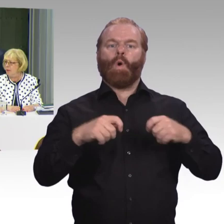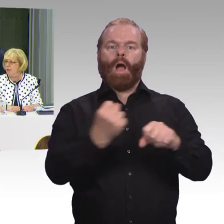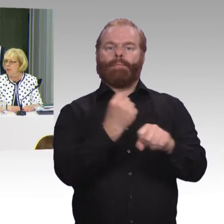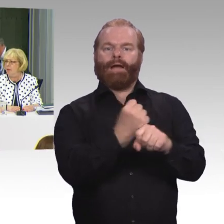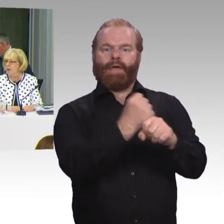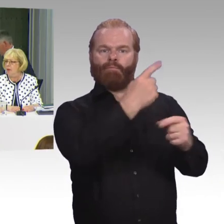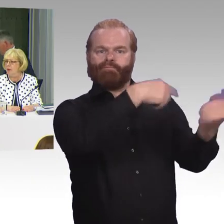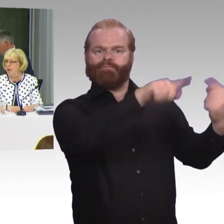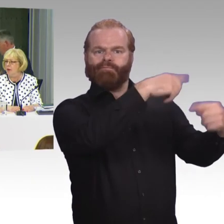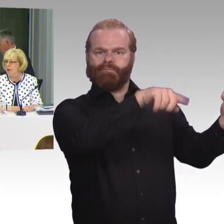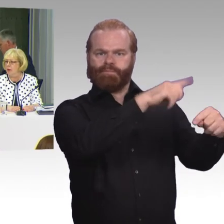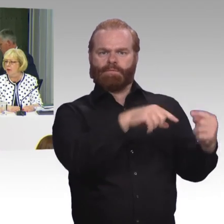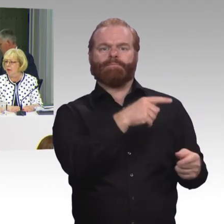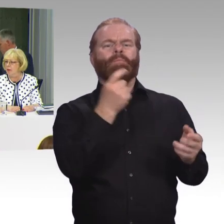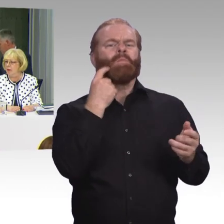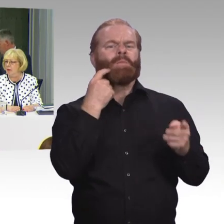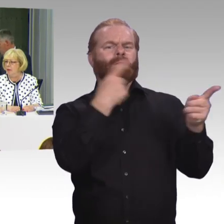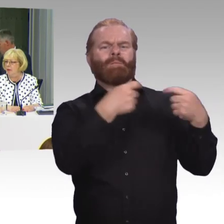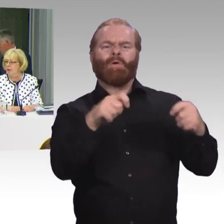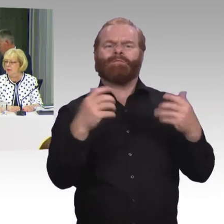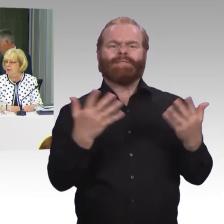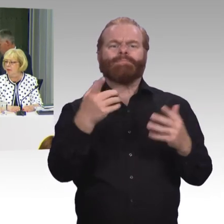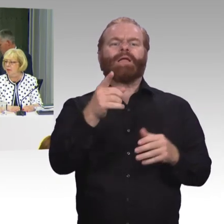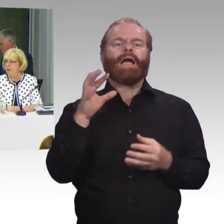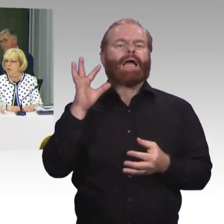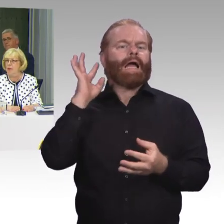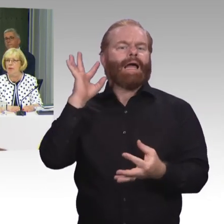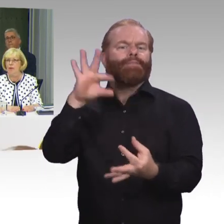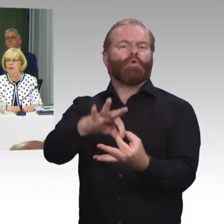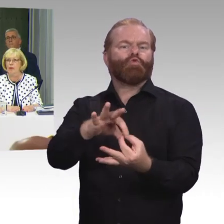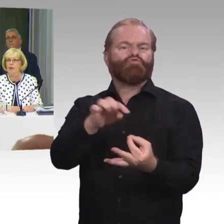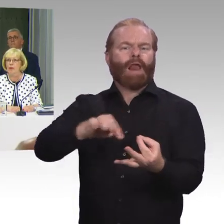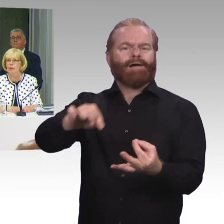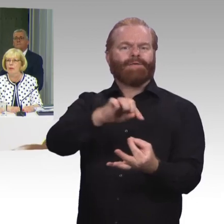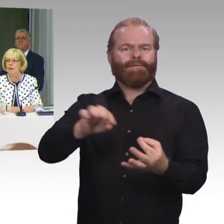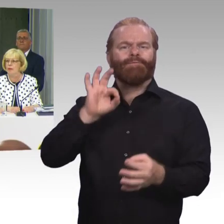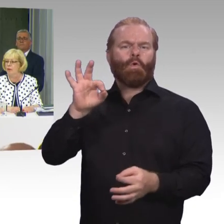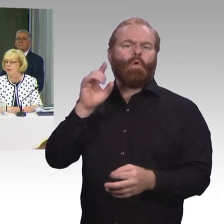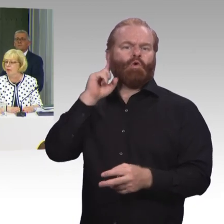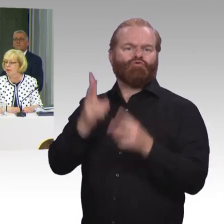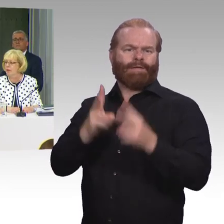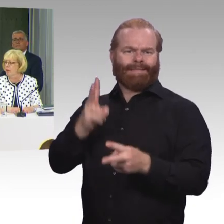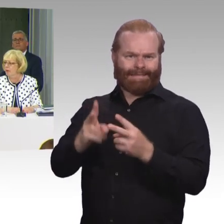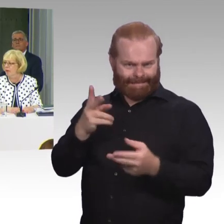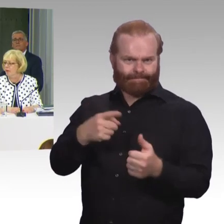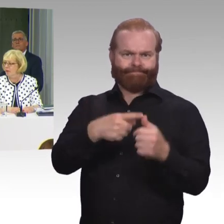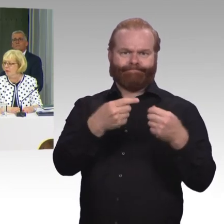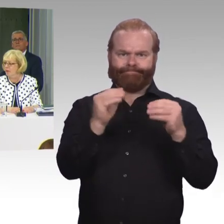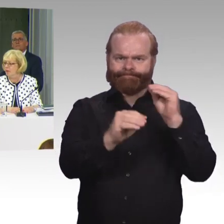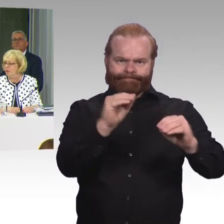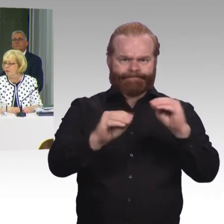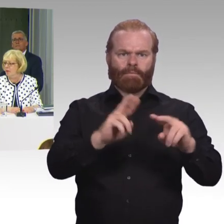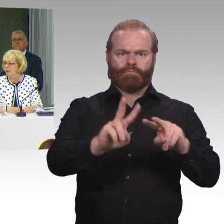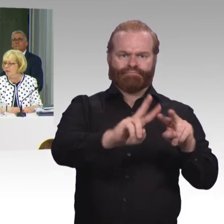nächsten regulären Sitzung, das ist die Haushaltswoche im September, abgeschlossen sein müssen. Und deswegen mussten wir heute ins Paul-Löbe-Haus